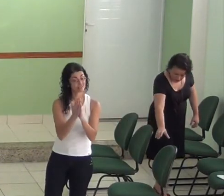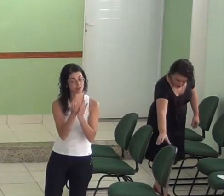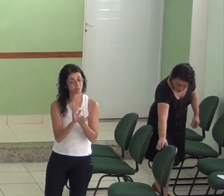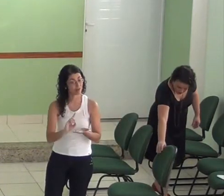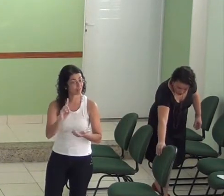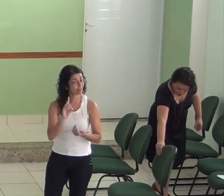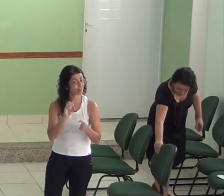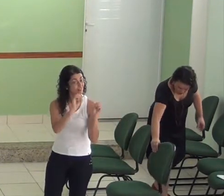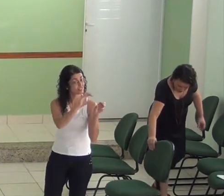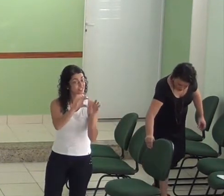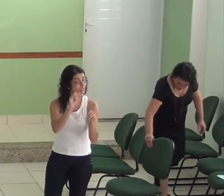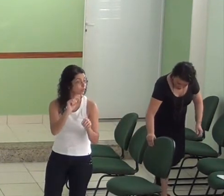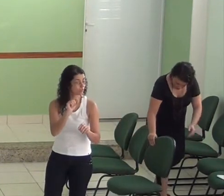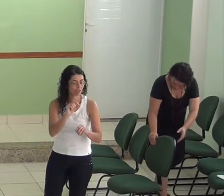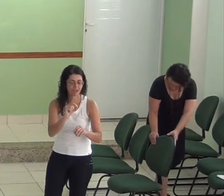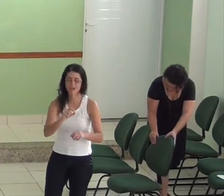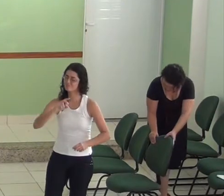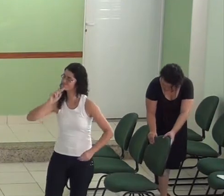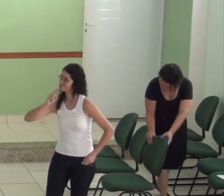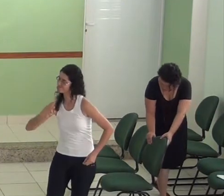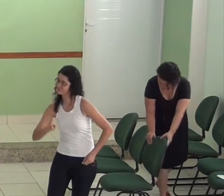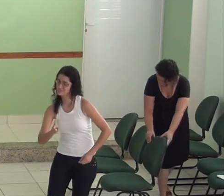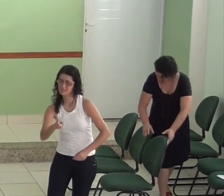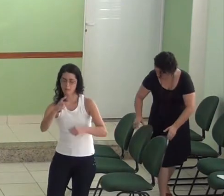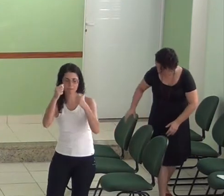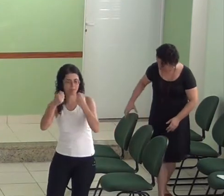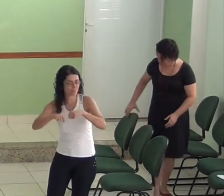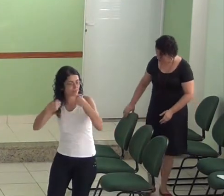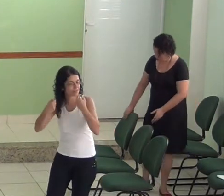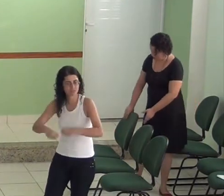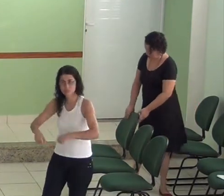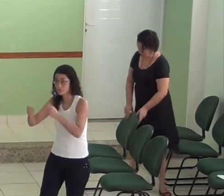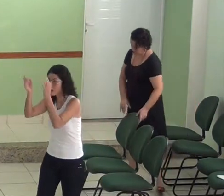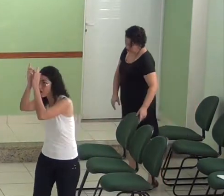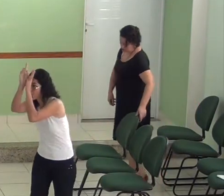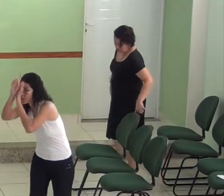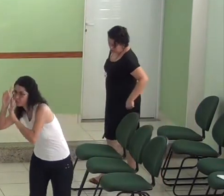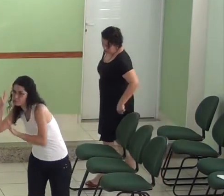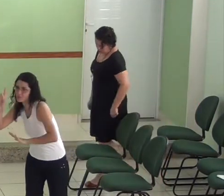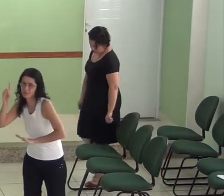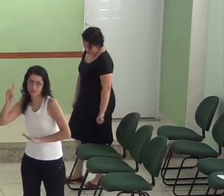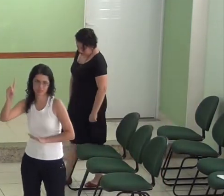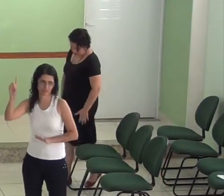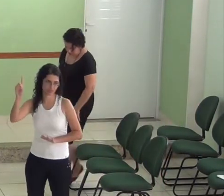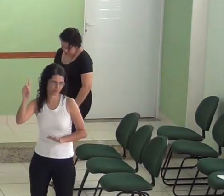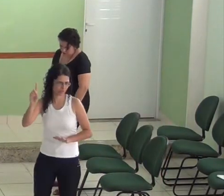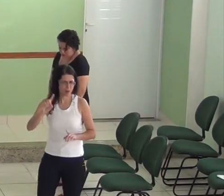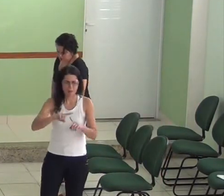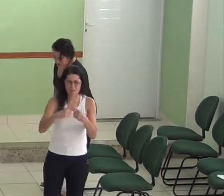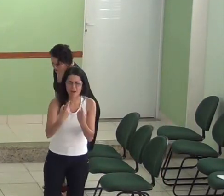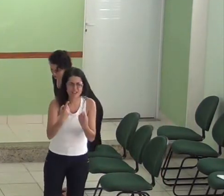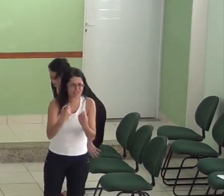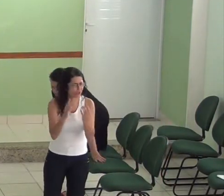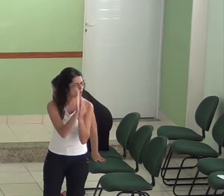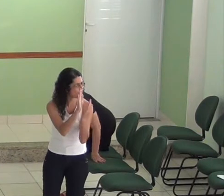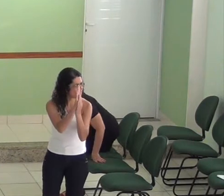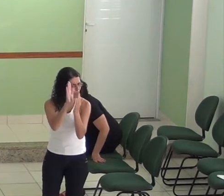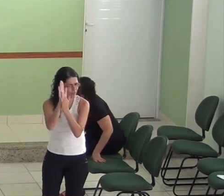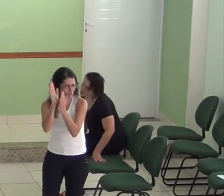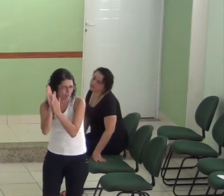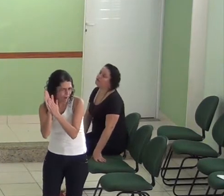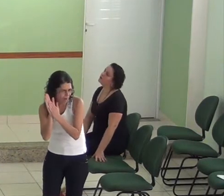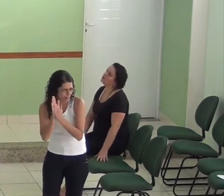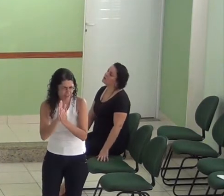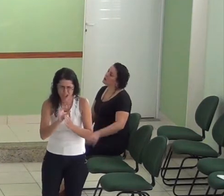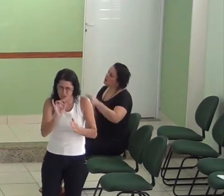tempo devemos louvar o Senhor. Muitas pessoas pensam que louvar o Senhor é apenas cantar, mas louvar o Senhor é